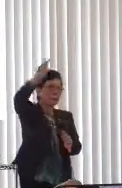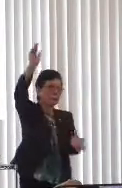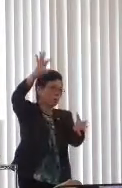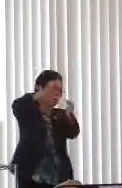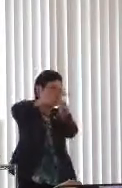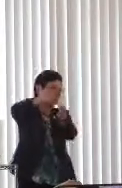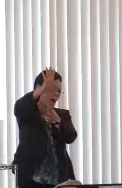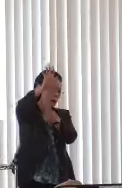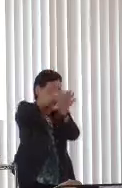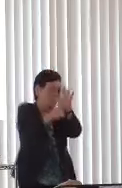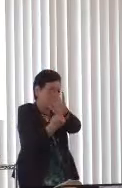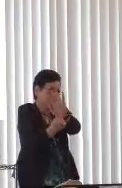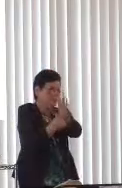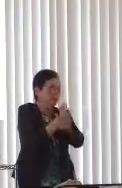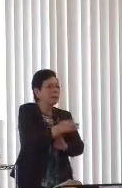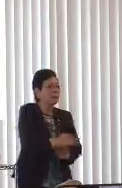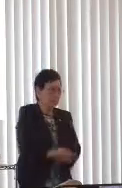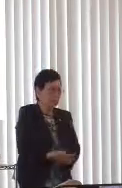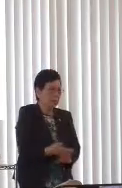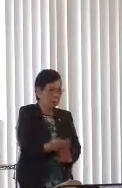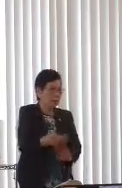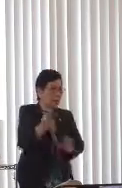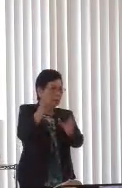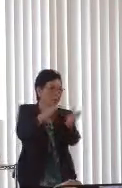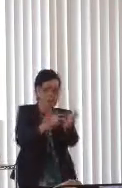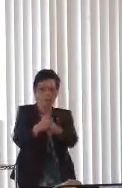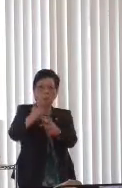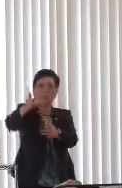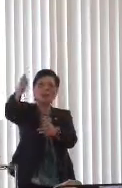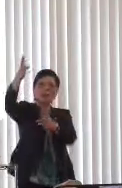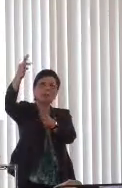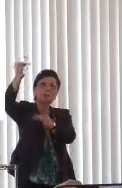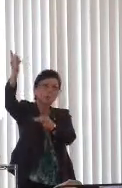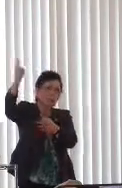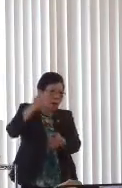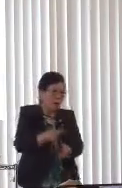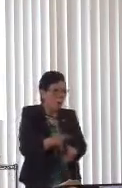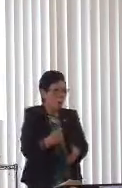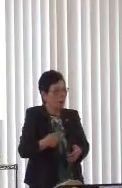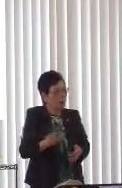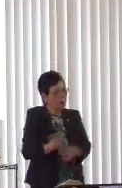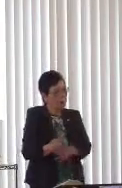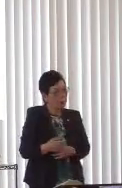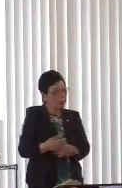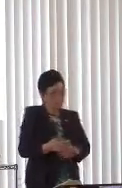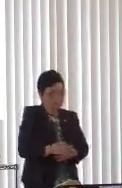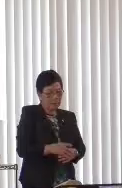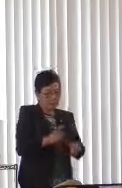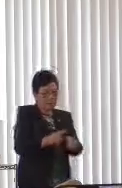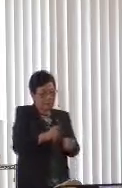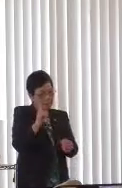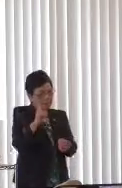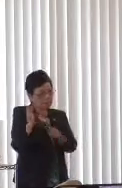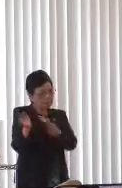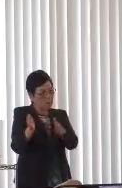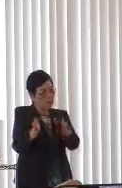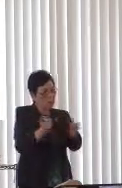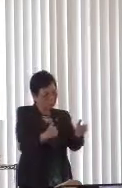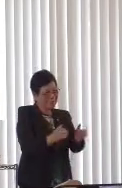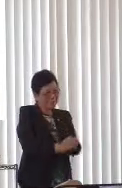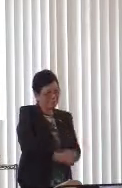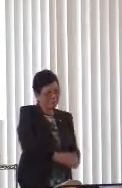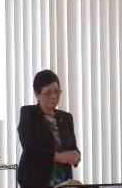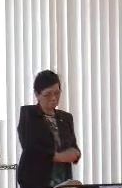イエス様はいつ来られるか分かりません。そのイエス様の来臨に備えて、皆さ